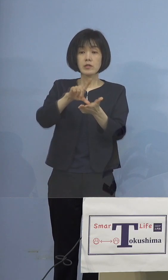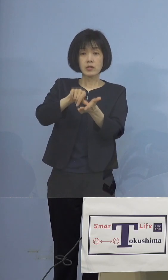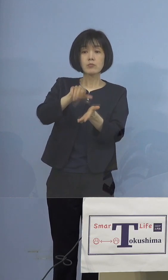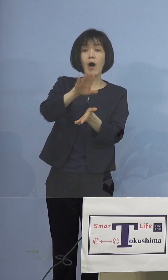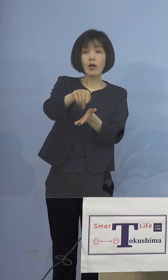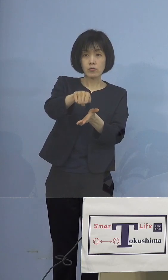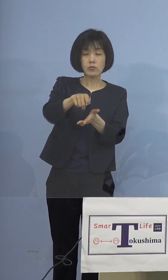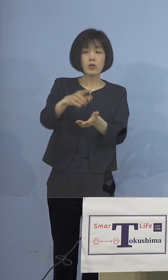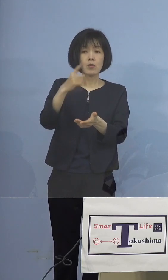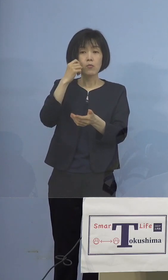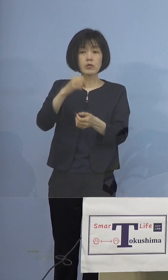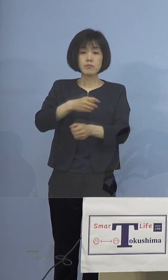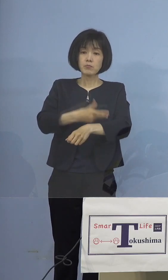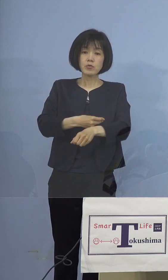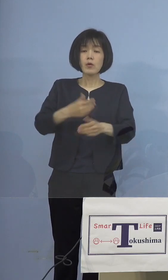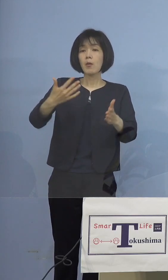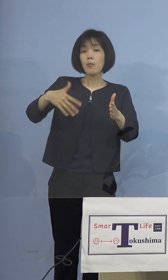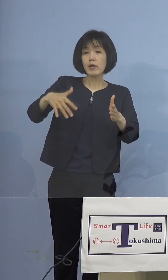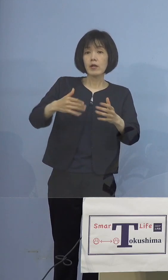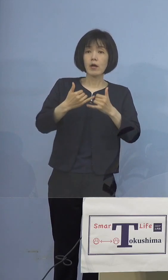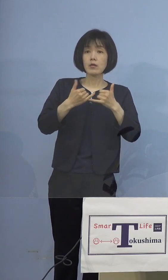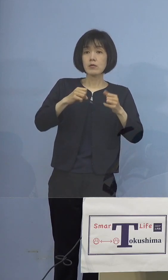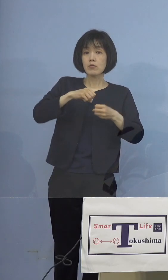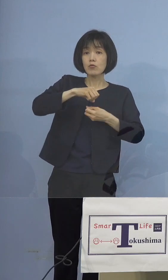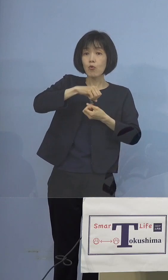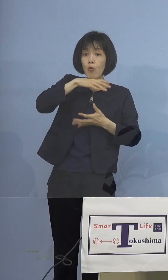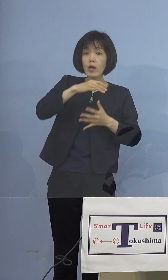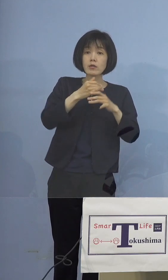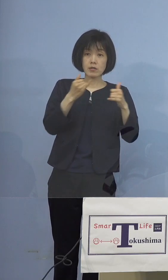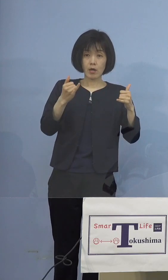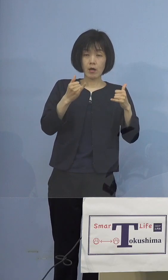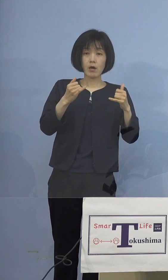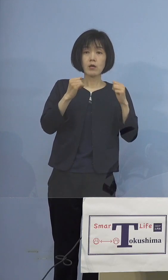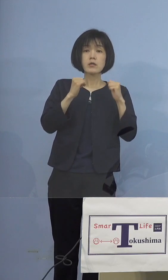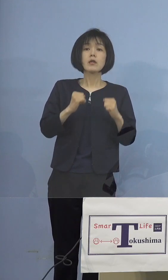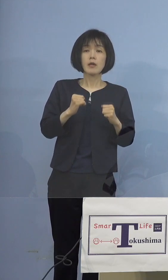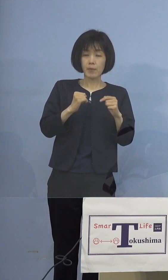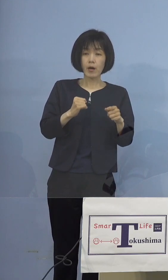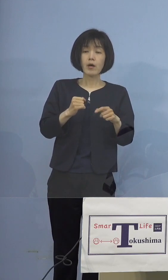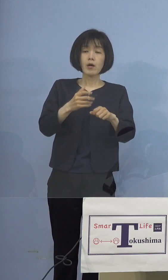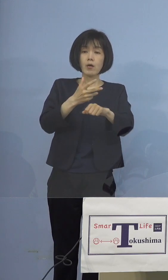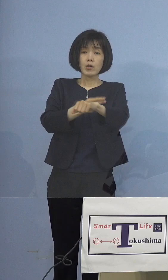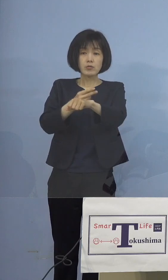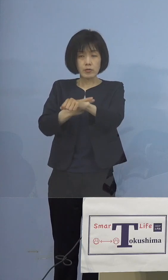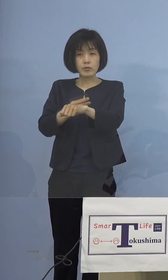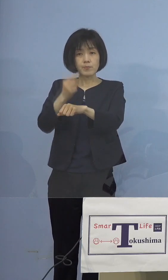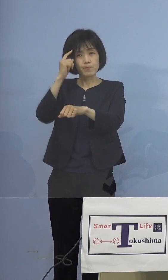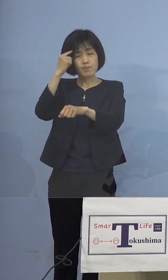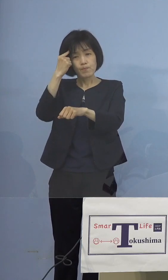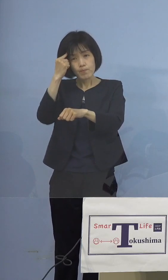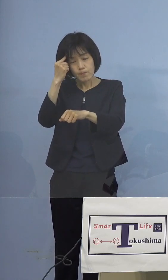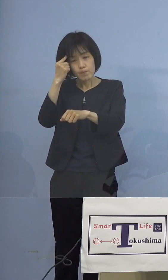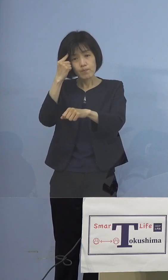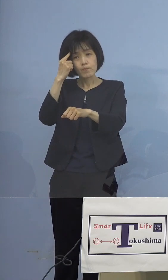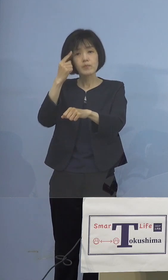高齢者の皆様におかれましては、ぜひワクチン接種をご検討いただければと思